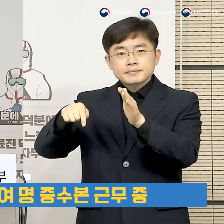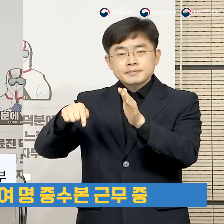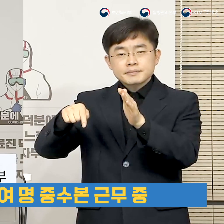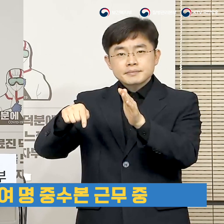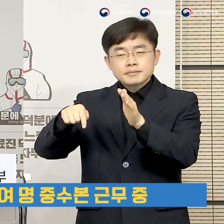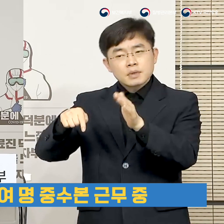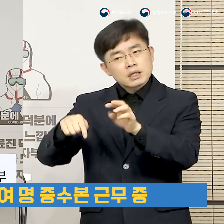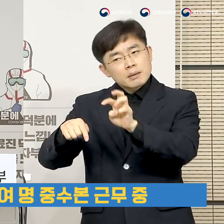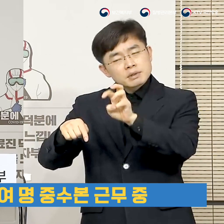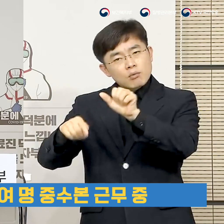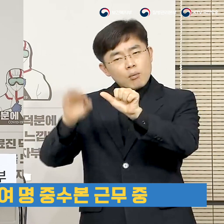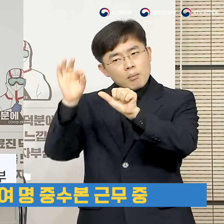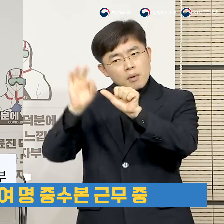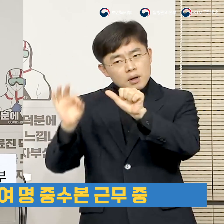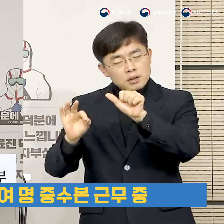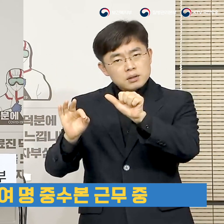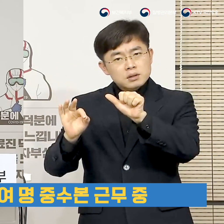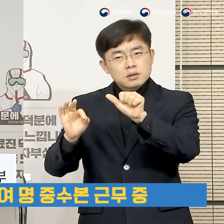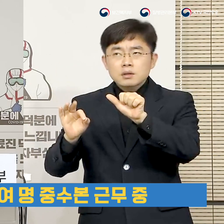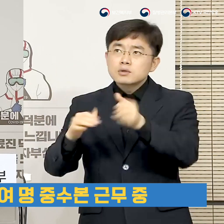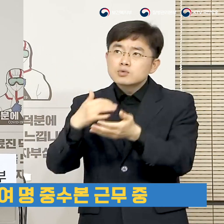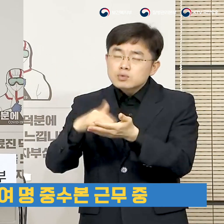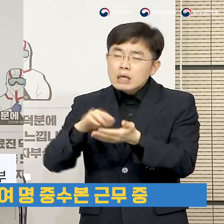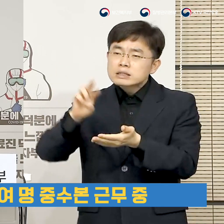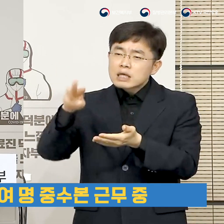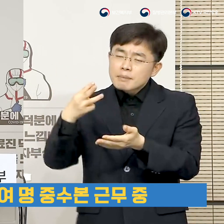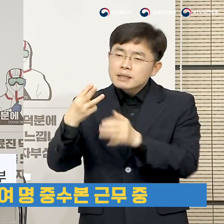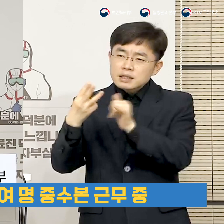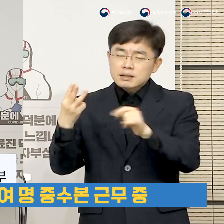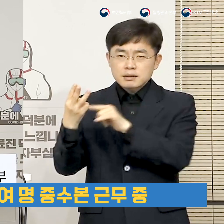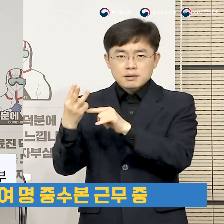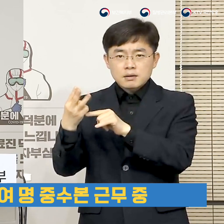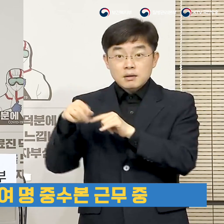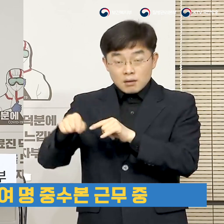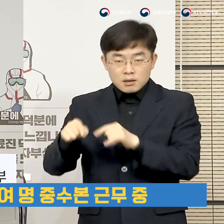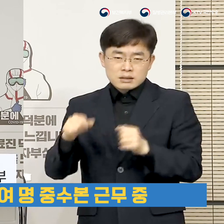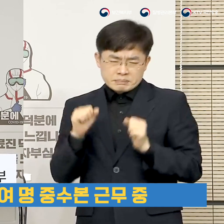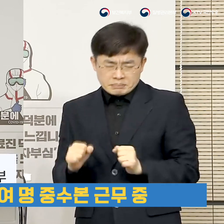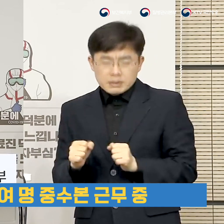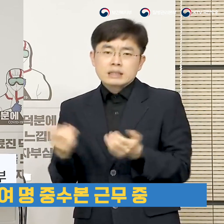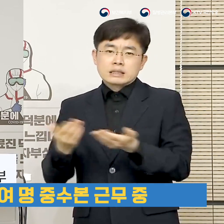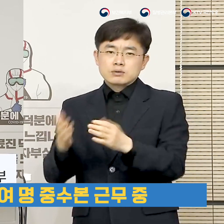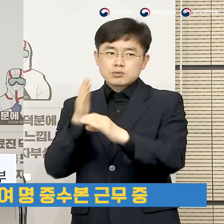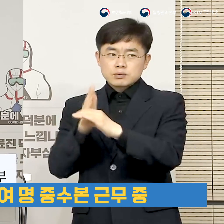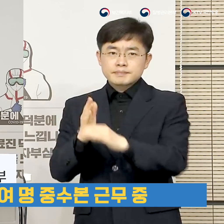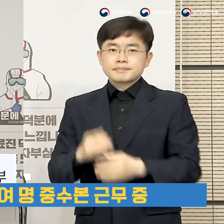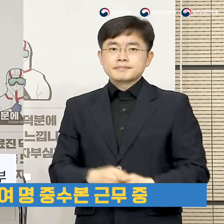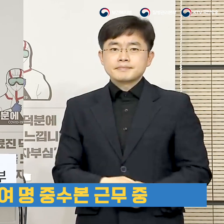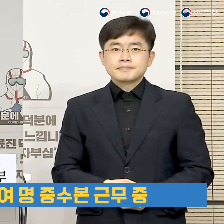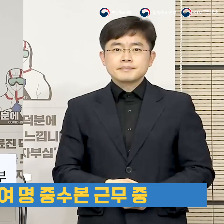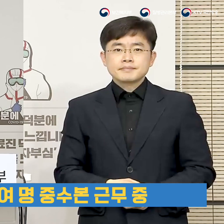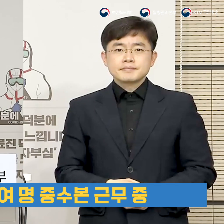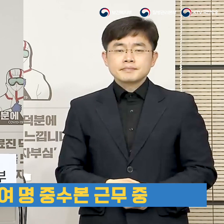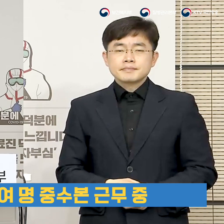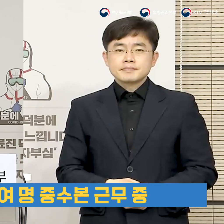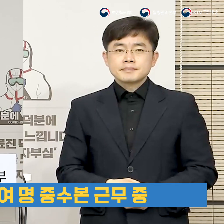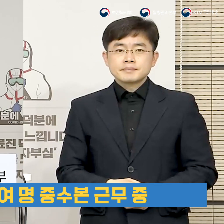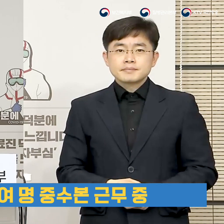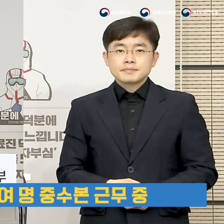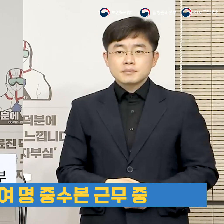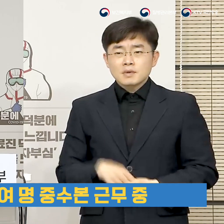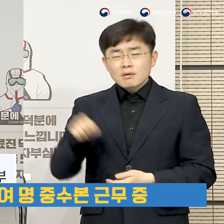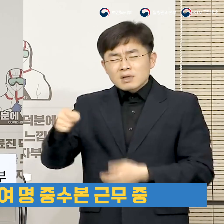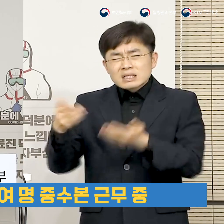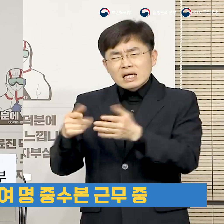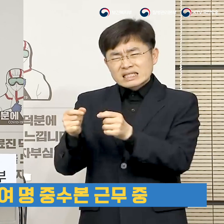본부 조직의 35% 정도 되는 한 300여 명이 계속 중수본에서 근무를 하고 있습니다. 이렇게 근무가